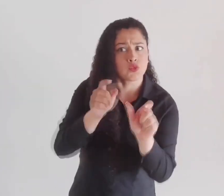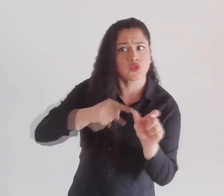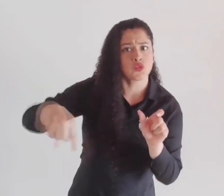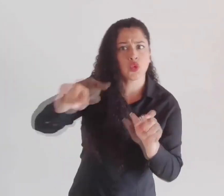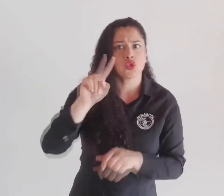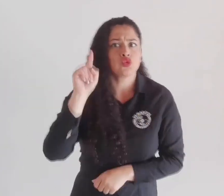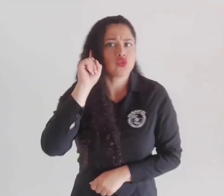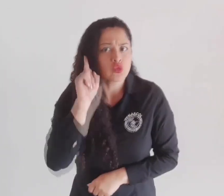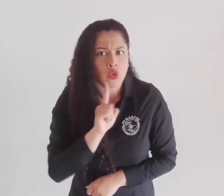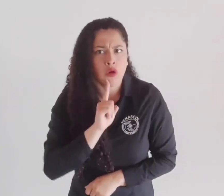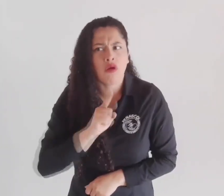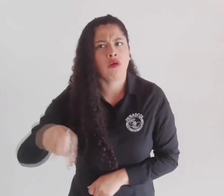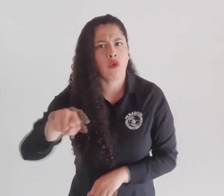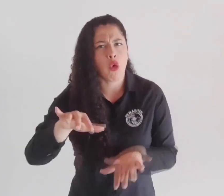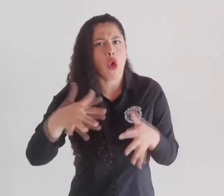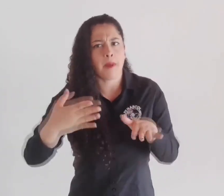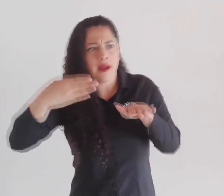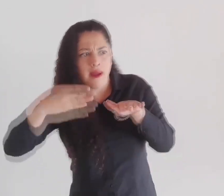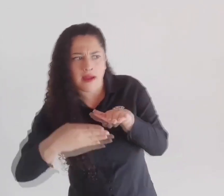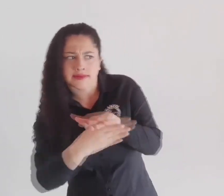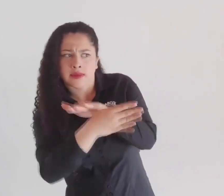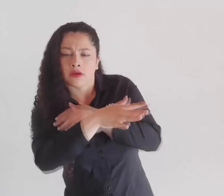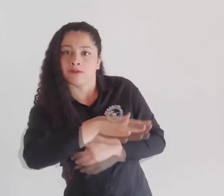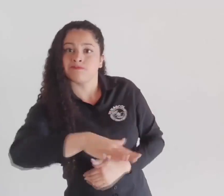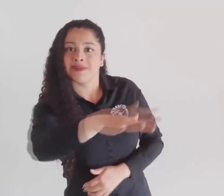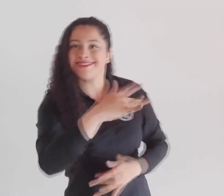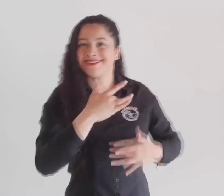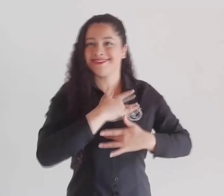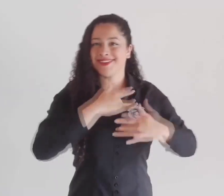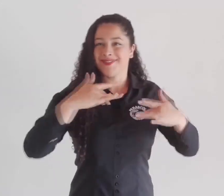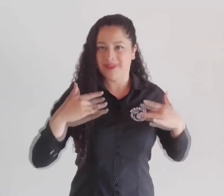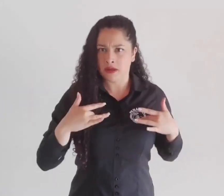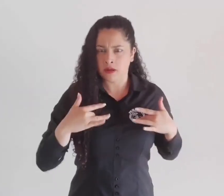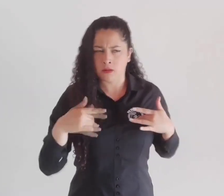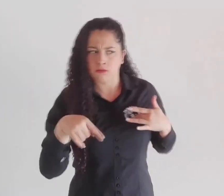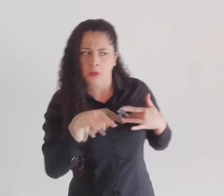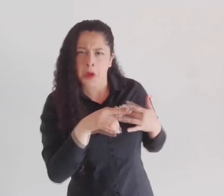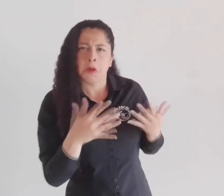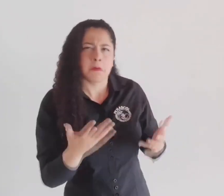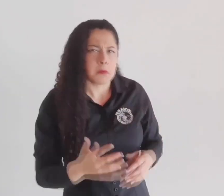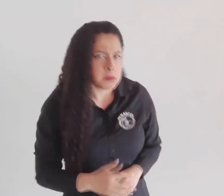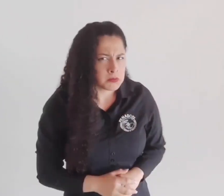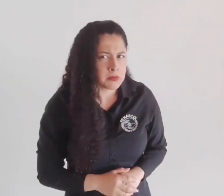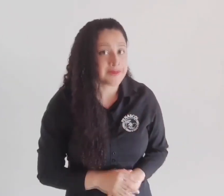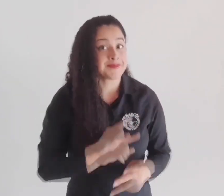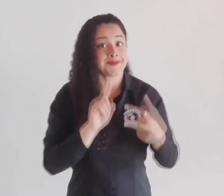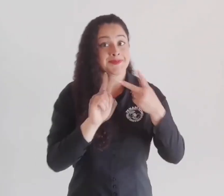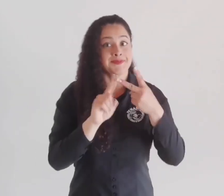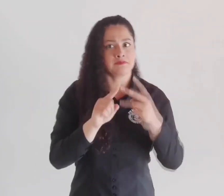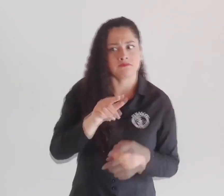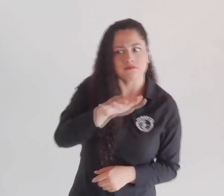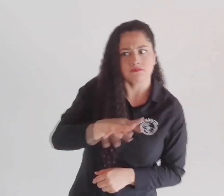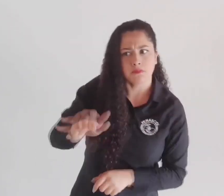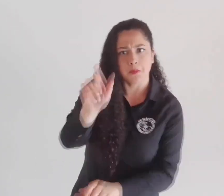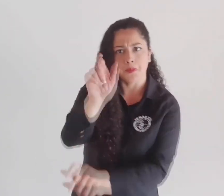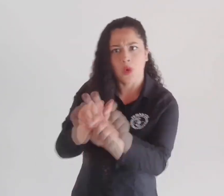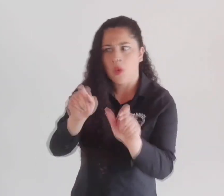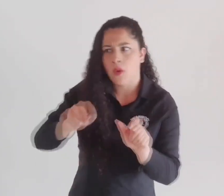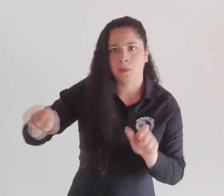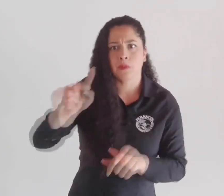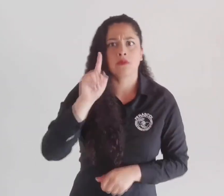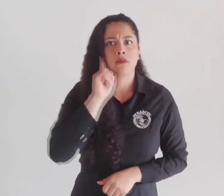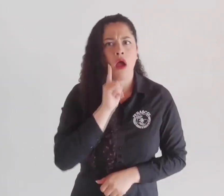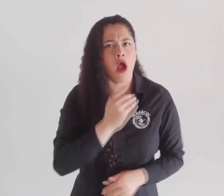encuesta busca saber acerca del acceso a la salud por parte de las personas sordas, así como el